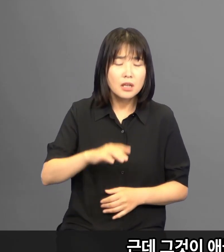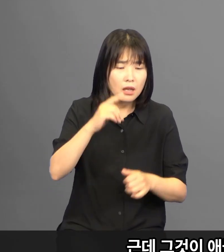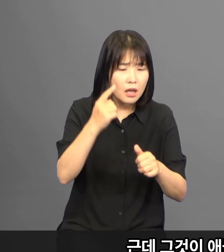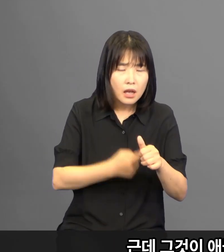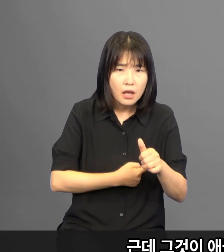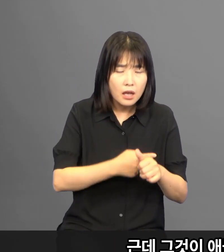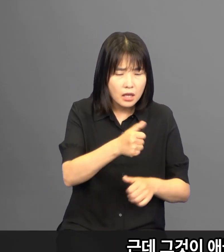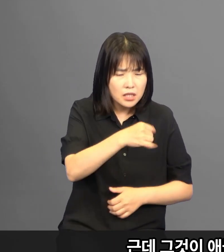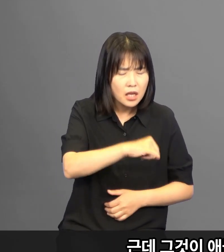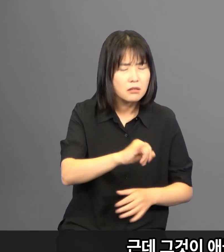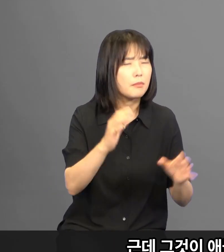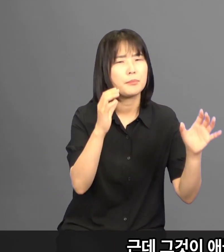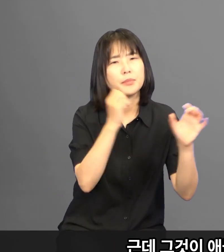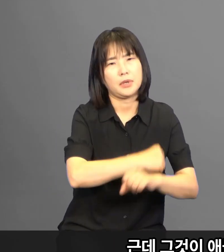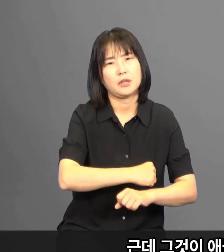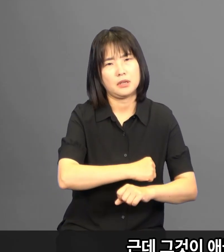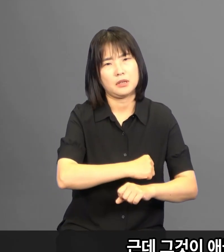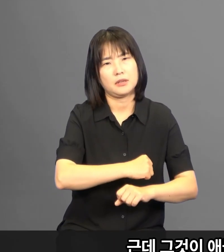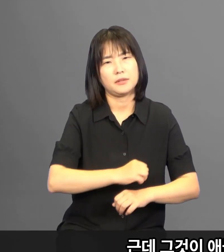애들을 망치게 된 겁니다.